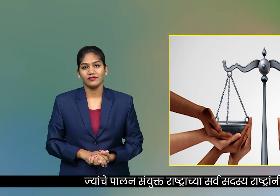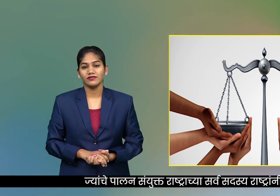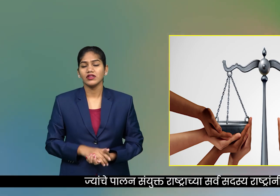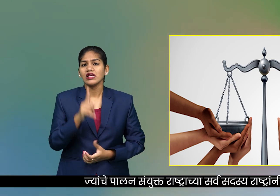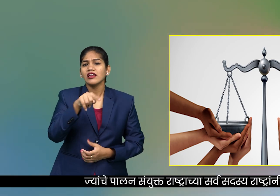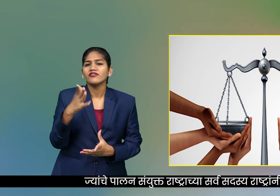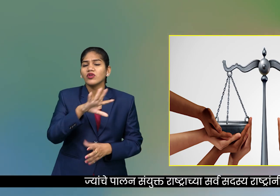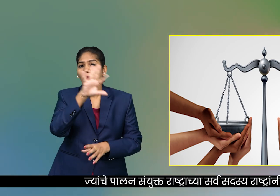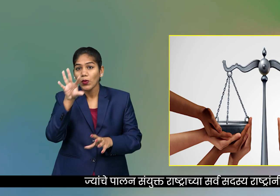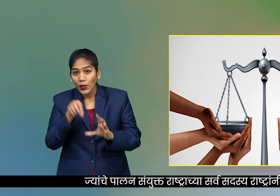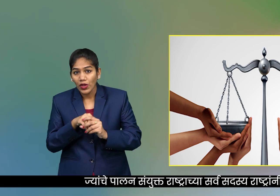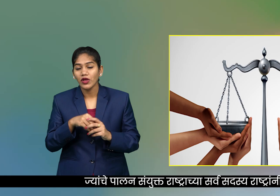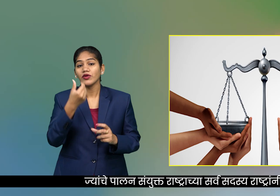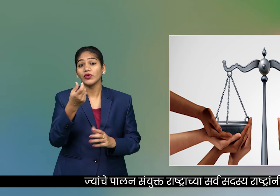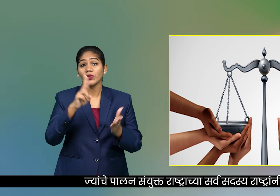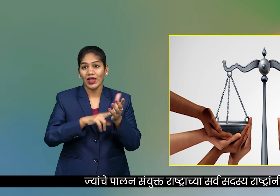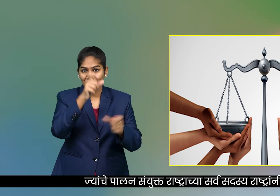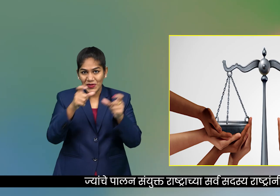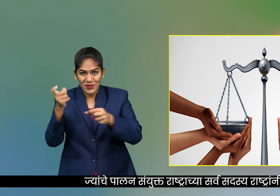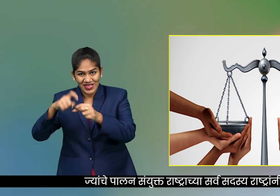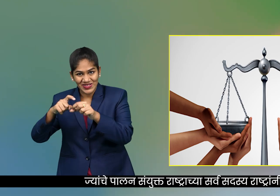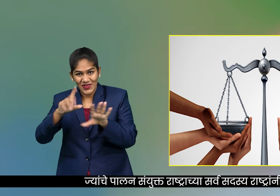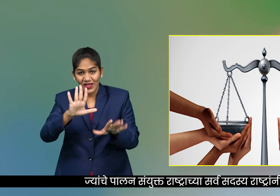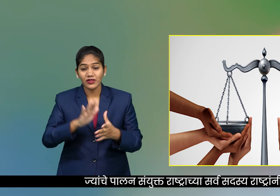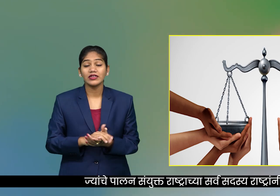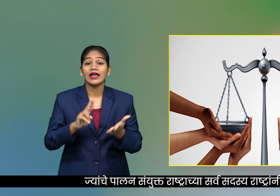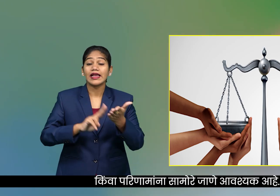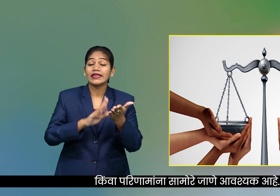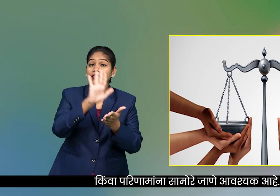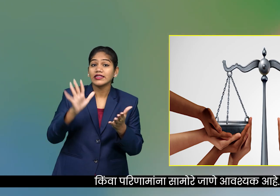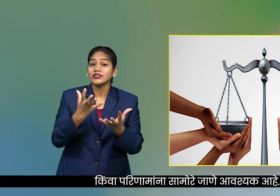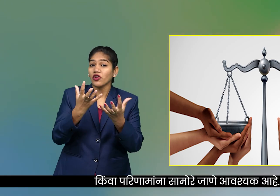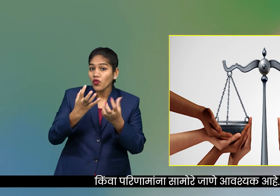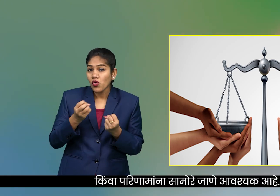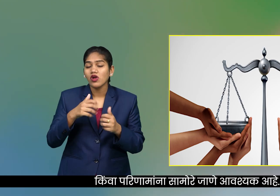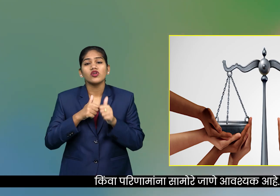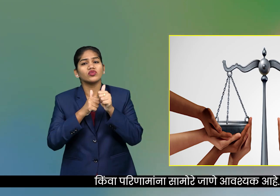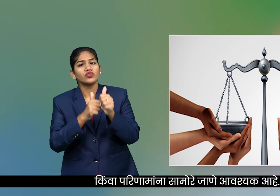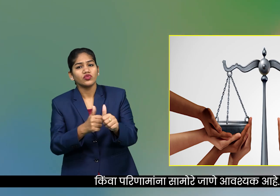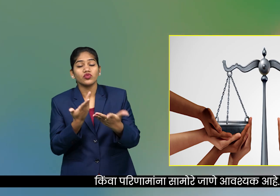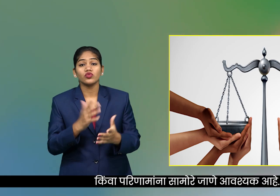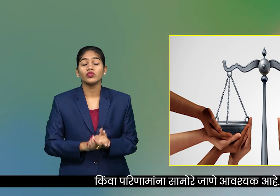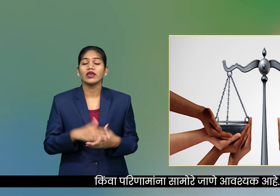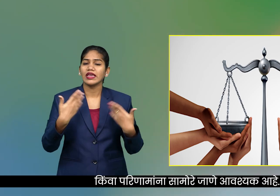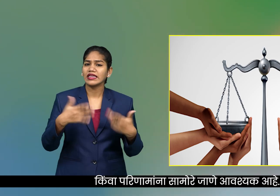ज्यांचे पालन संयुक्त राष्ट्राचे सर्व सदस्य राष्ट्रांनी करणे किंवा परिणामांना सामोरे जाणे आवश्यक